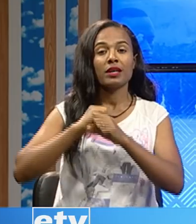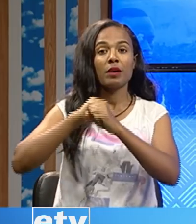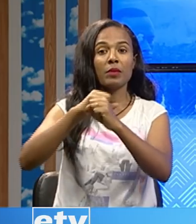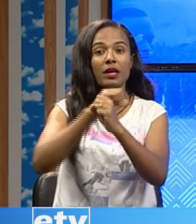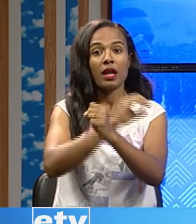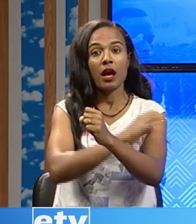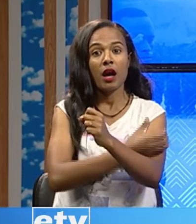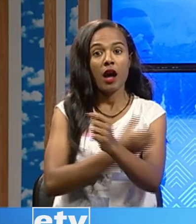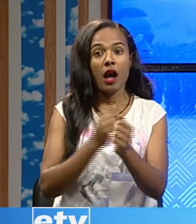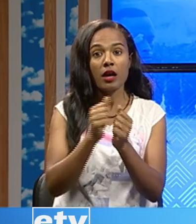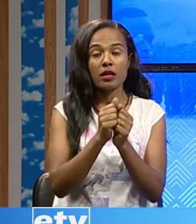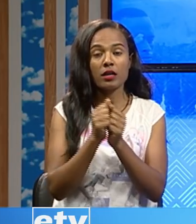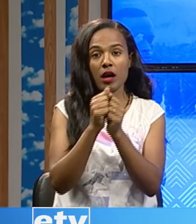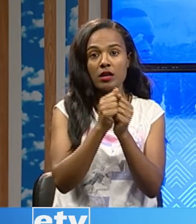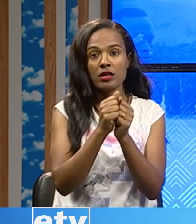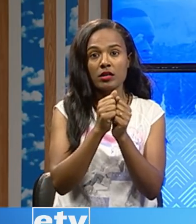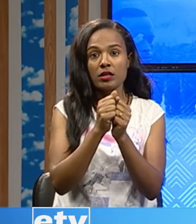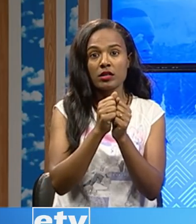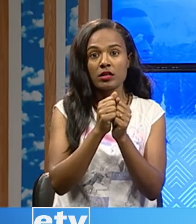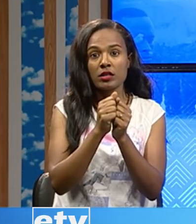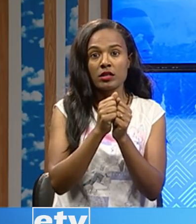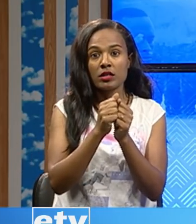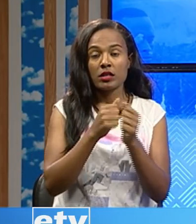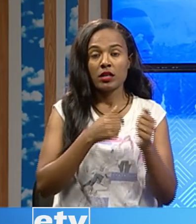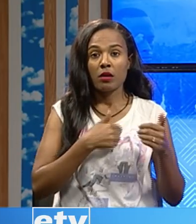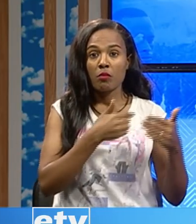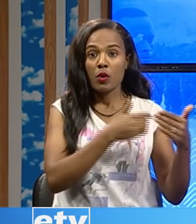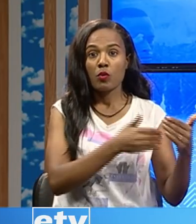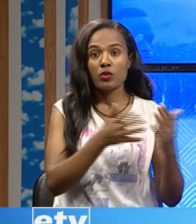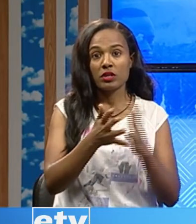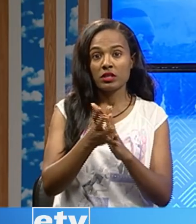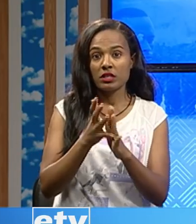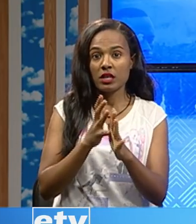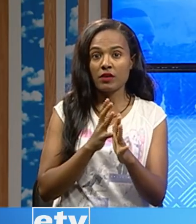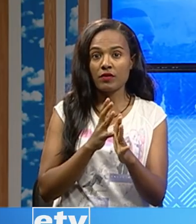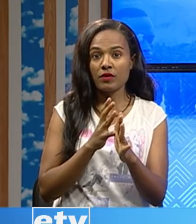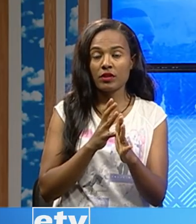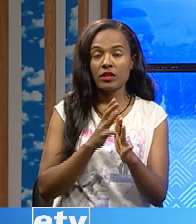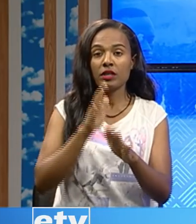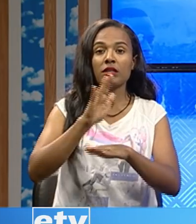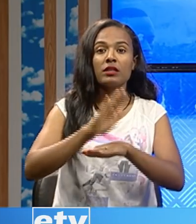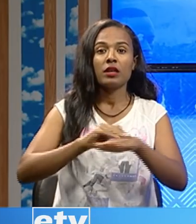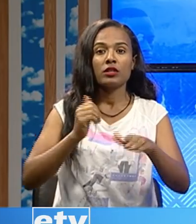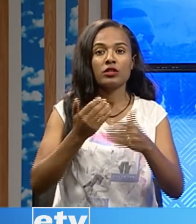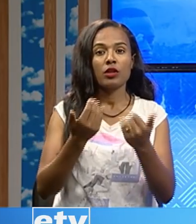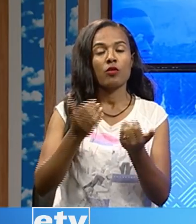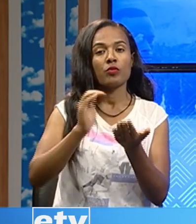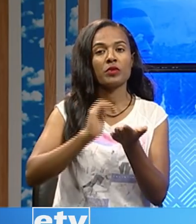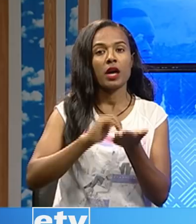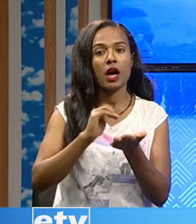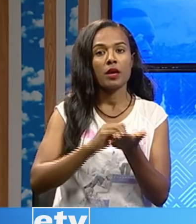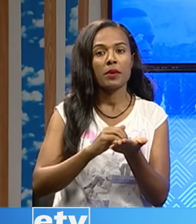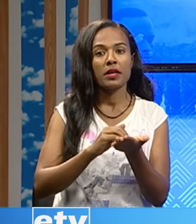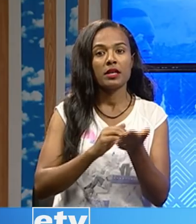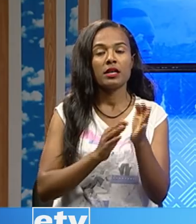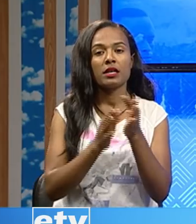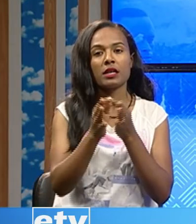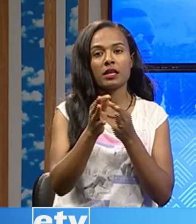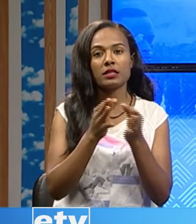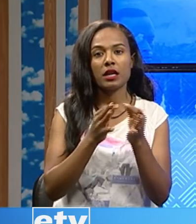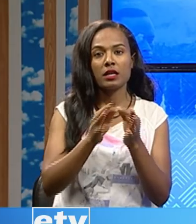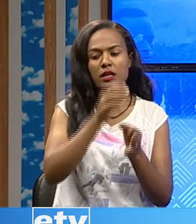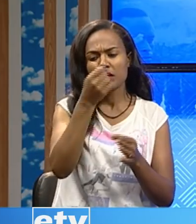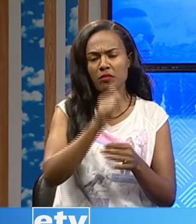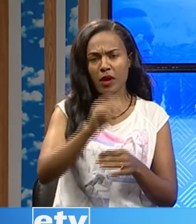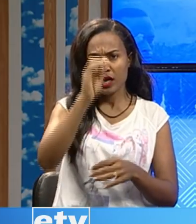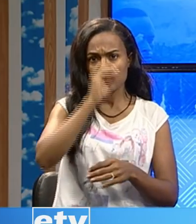ኃይል ጋር በደም በጎኑ እንዲሰለፍ ጥሪያችን አሁንም ደጋግመን እንገልጻለን። ማንም